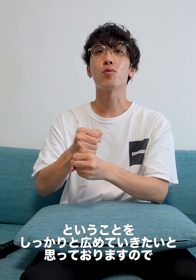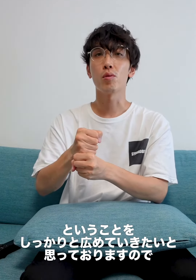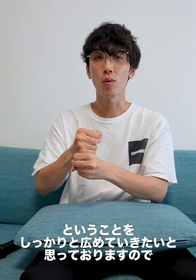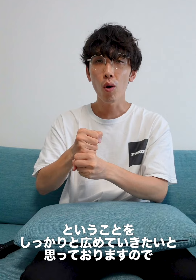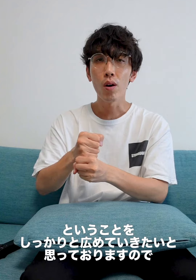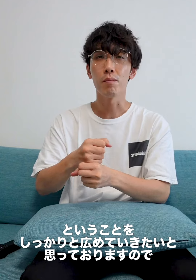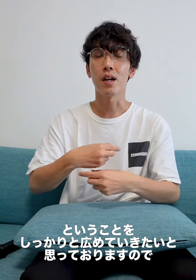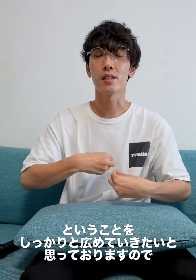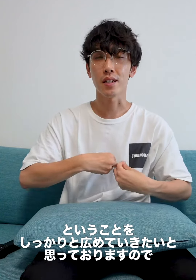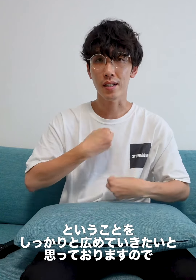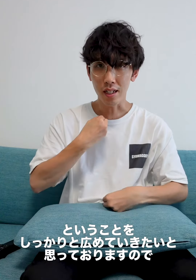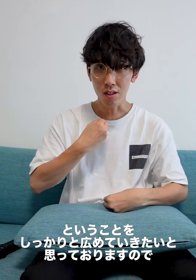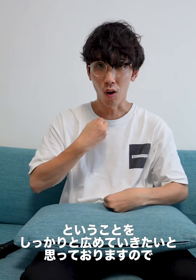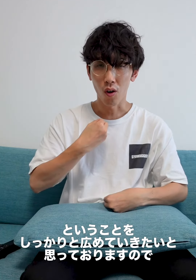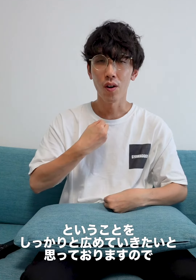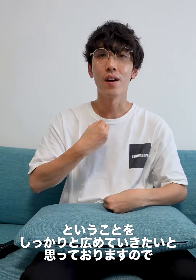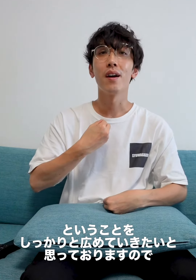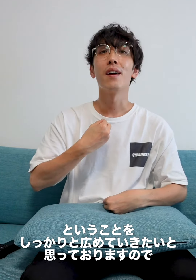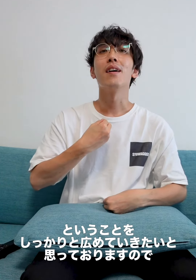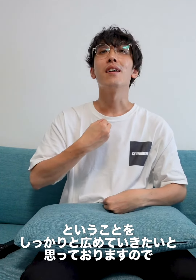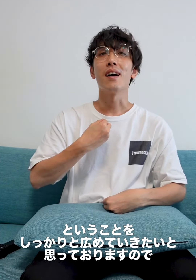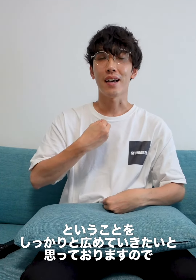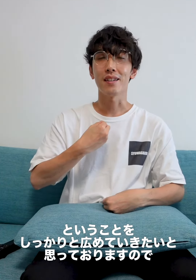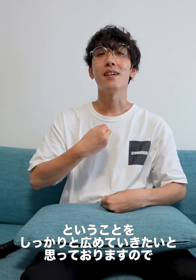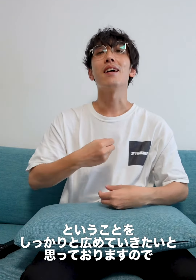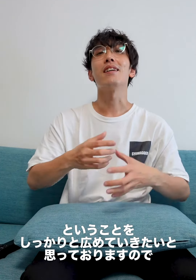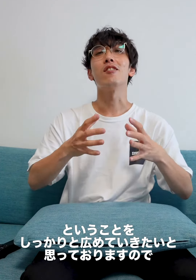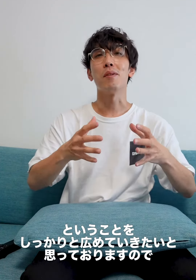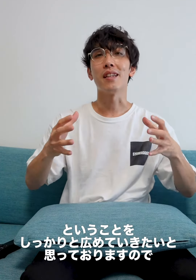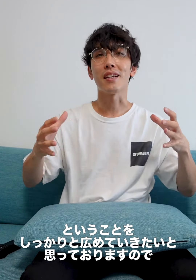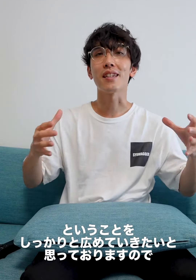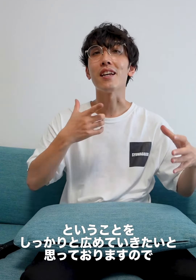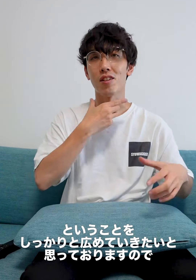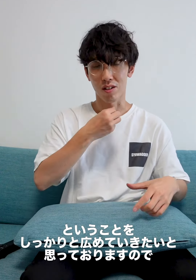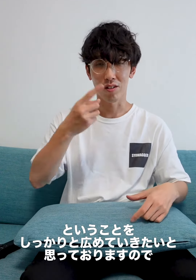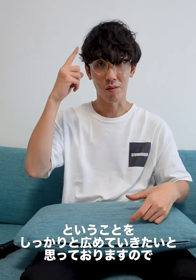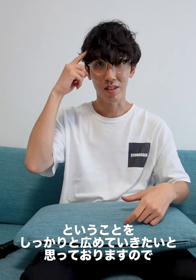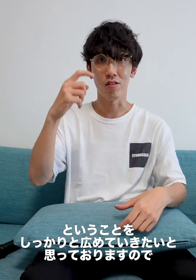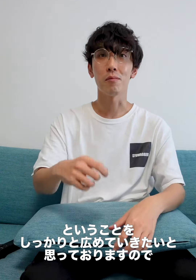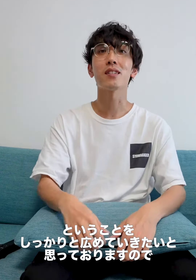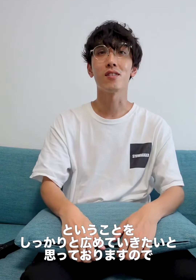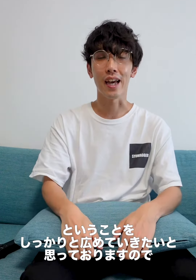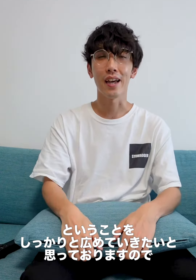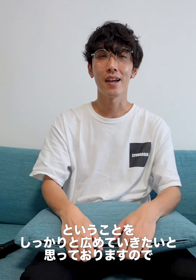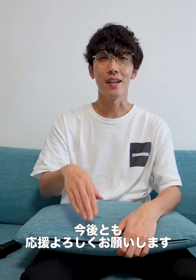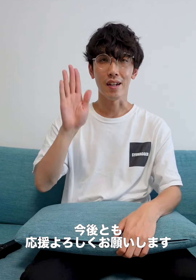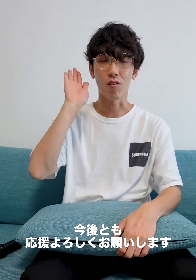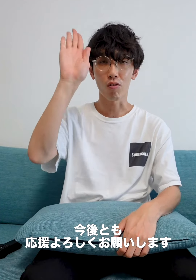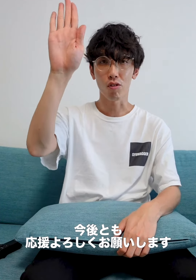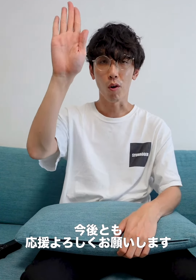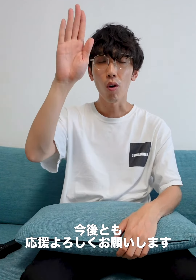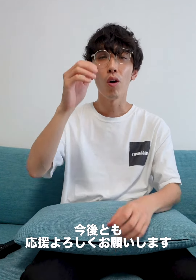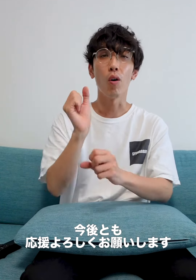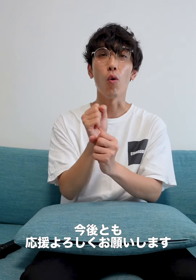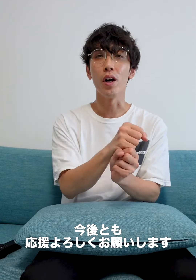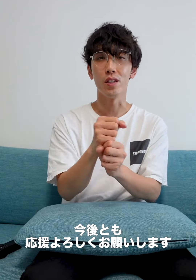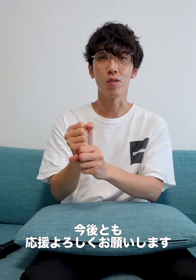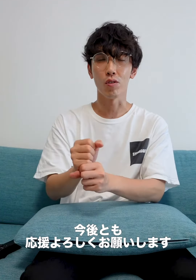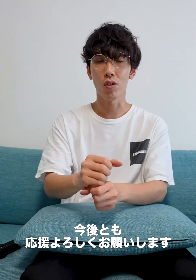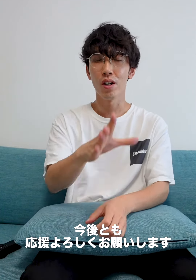をしっかりと、はい、広めていきたいと思っておりますので、今後とも応援のほど